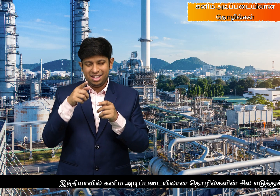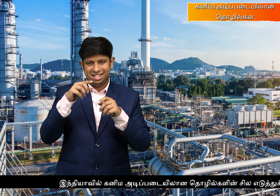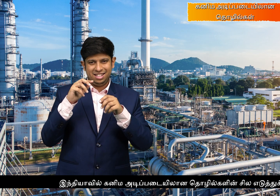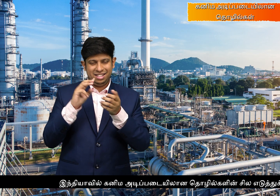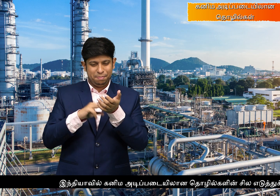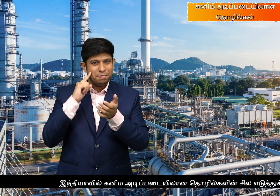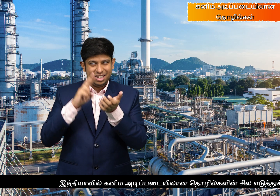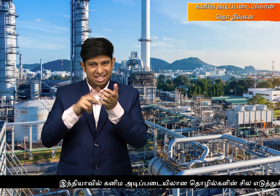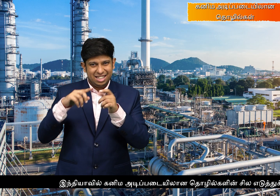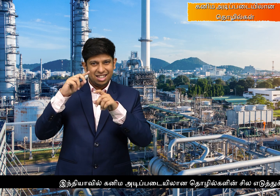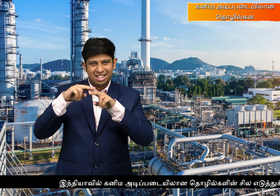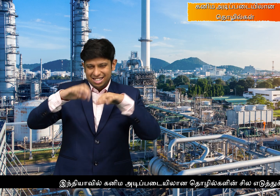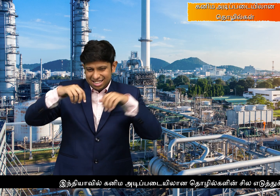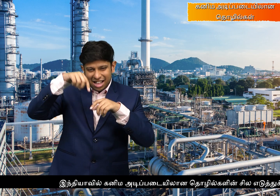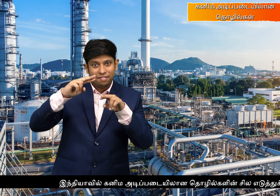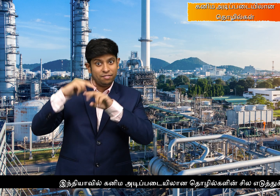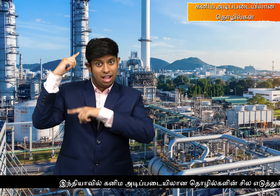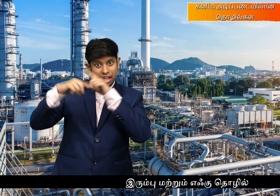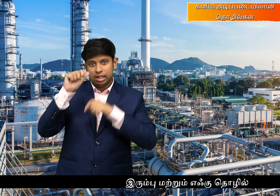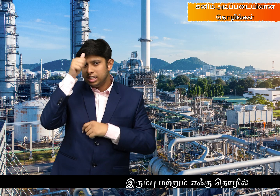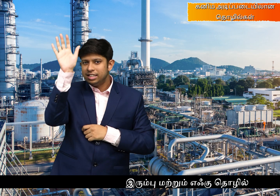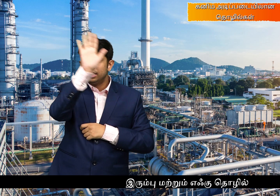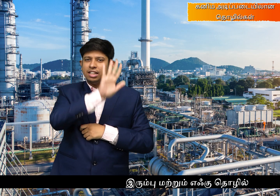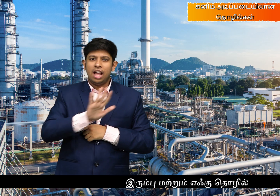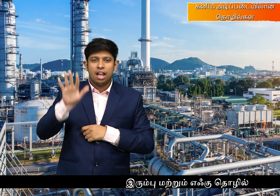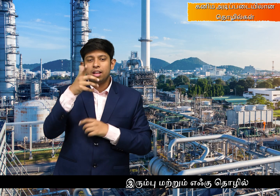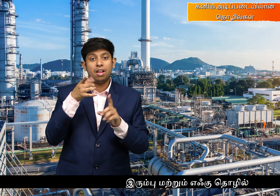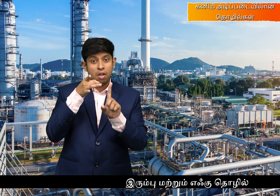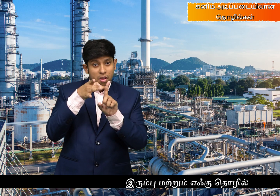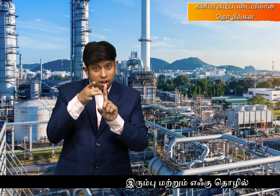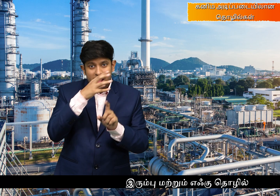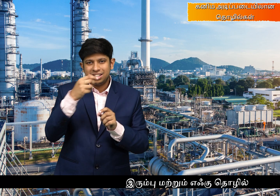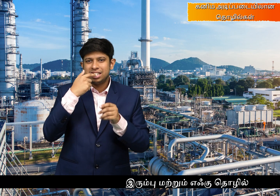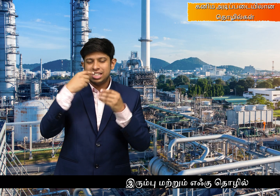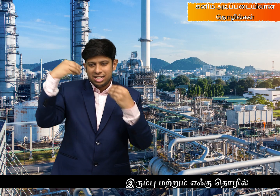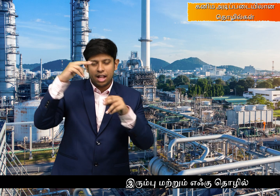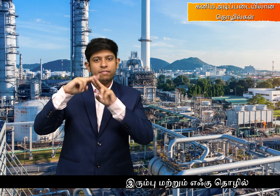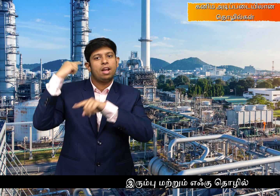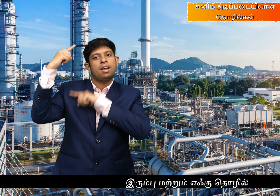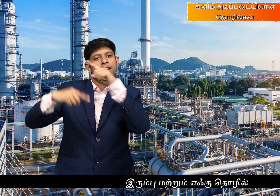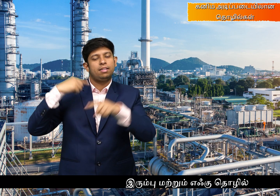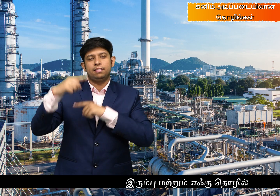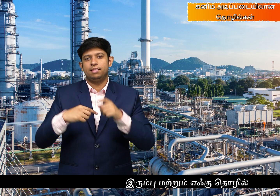கனிம அடிப்படையிலான தொழில்களின் சில எடுத்துக்காட்டுகள். இரும்பு மற்றும் எஃகு தொழில்,